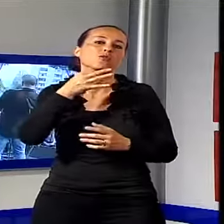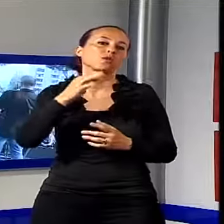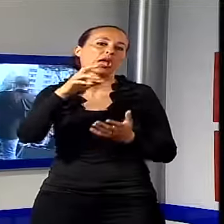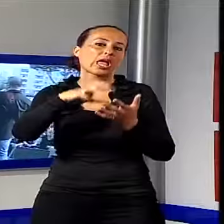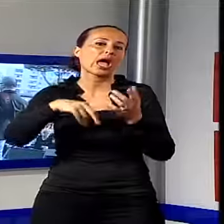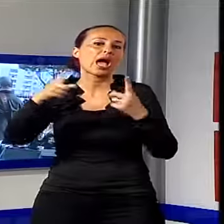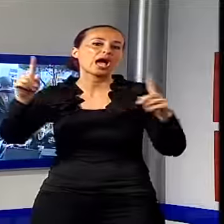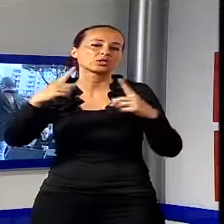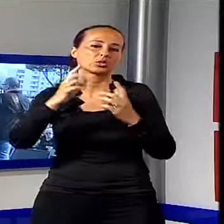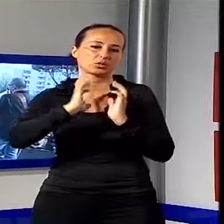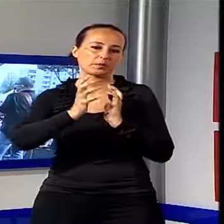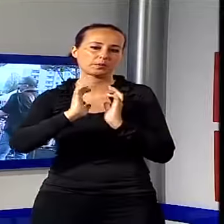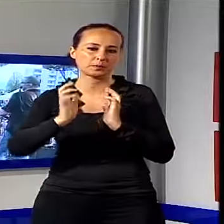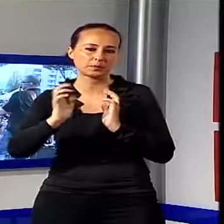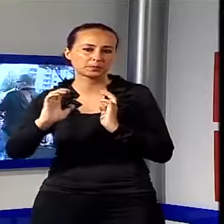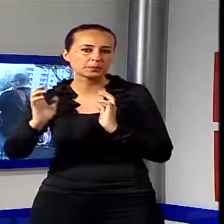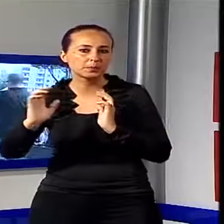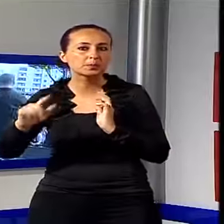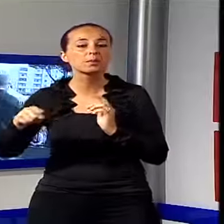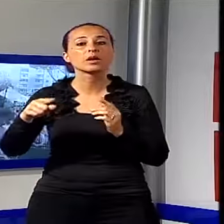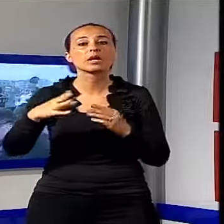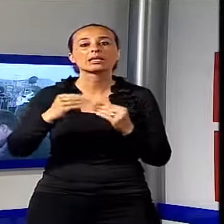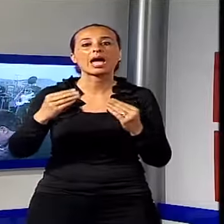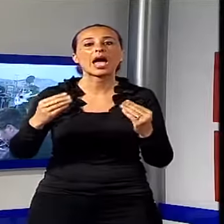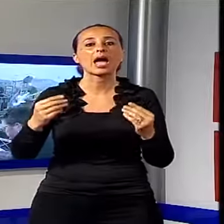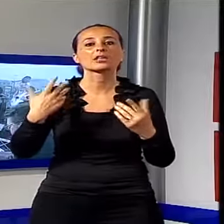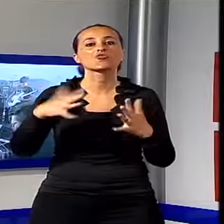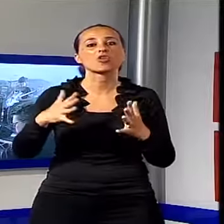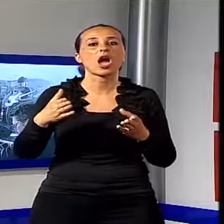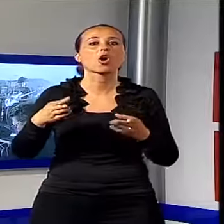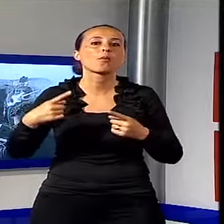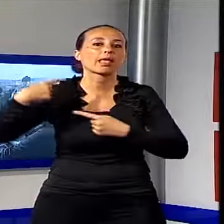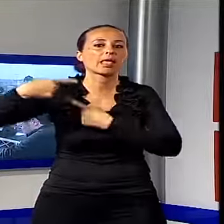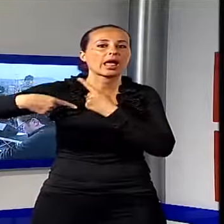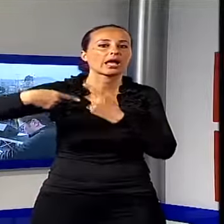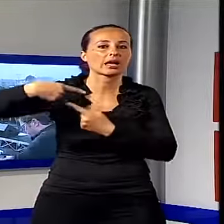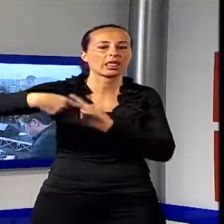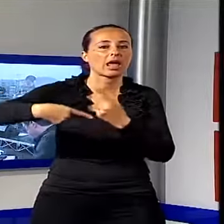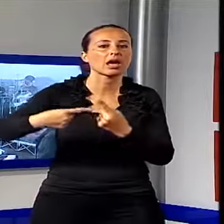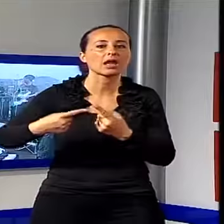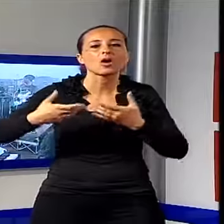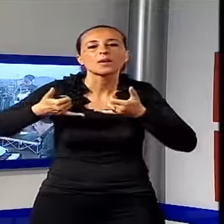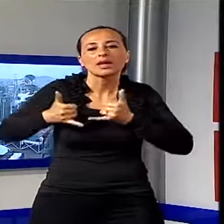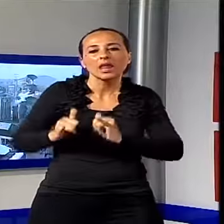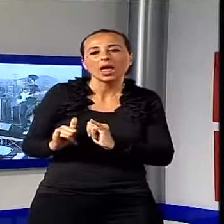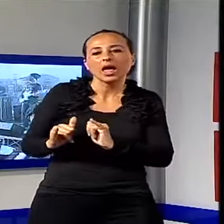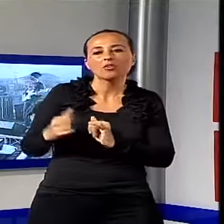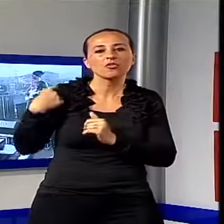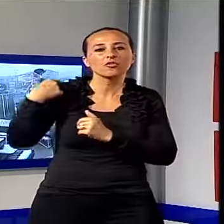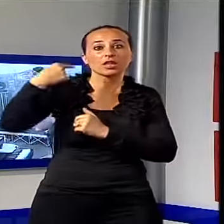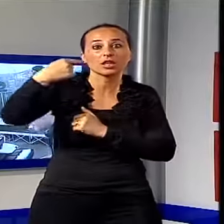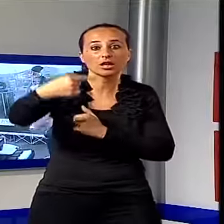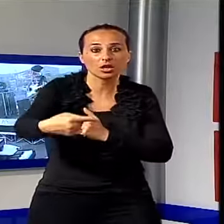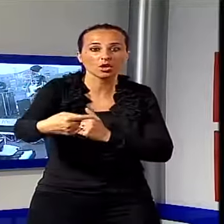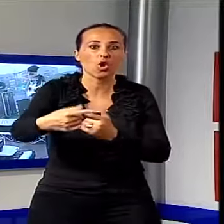attraverso i quali il cantautore ha ripercorso la sua carriera dagli esordi ai pezzi del suo disco Solista un altro me. Per